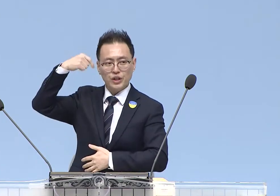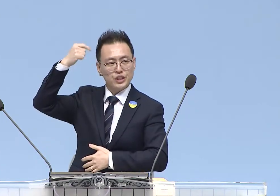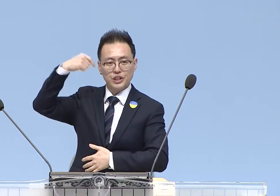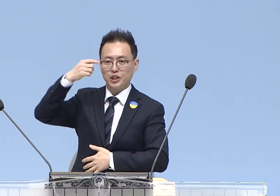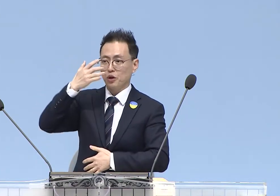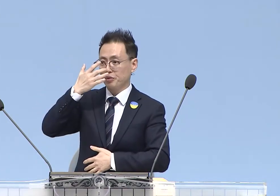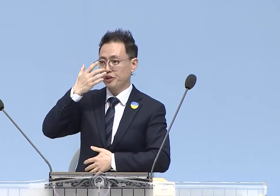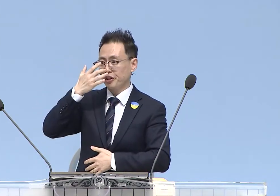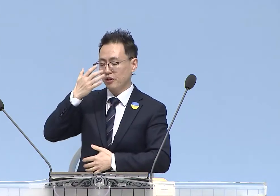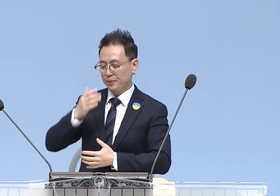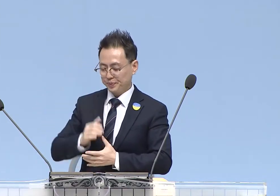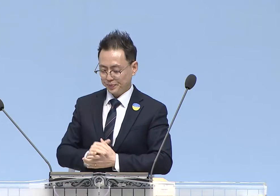죄의식이 없었어요.